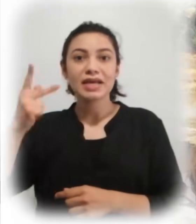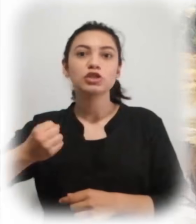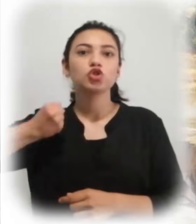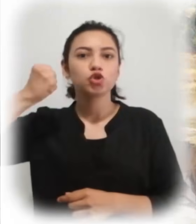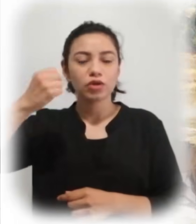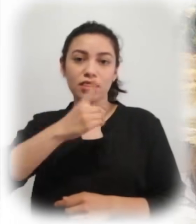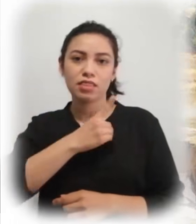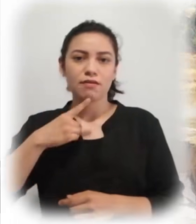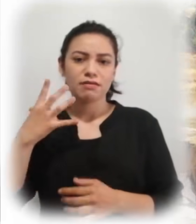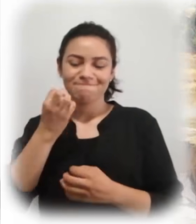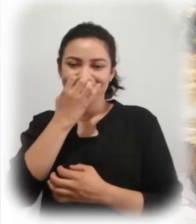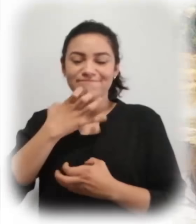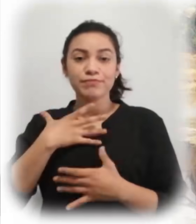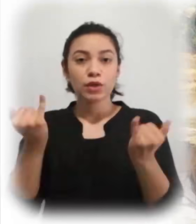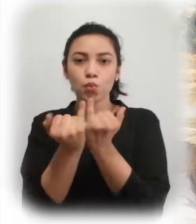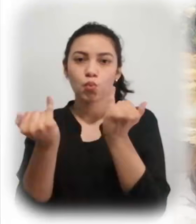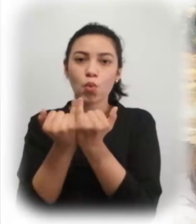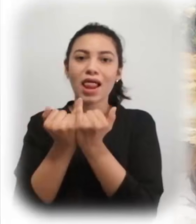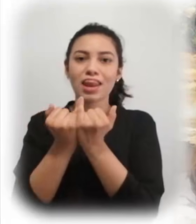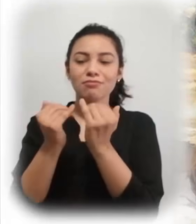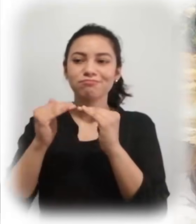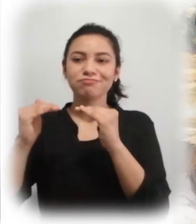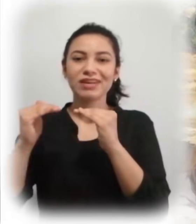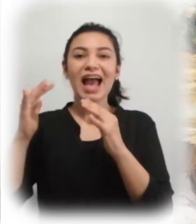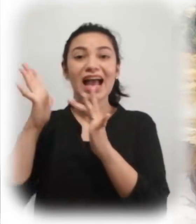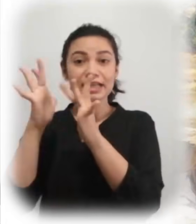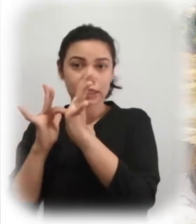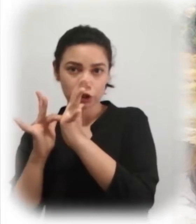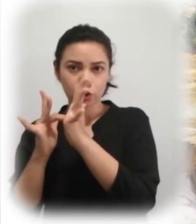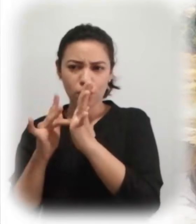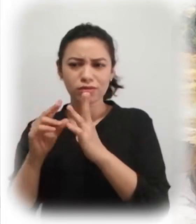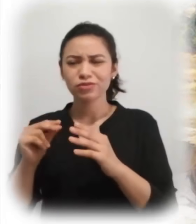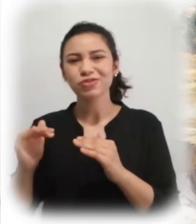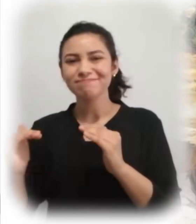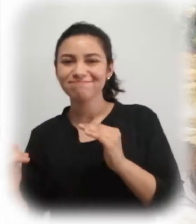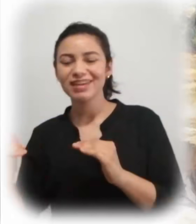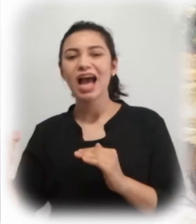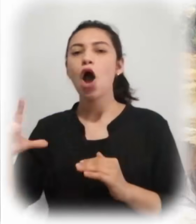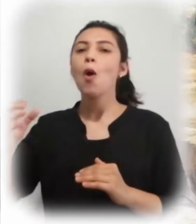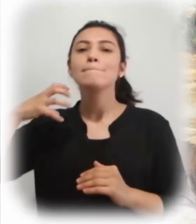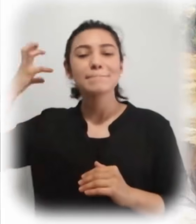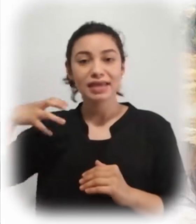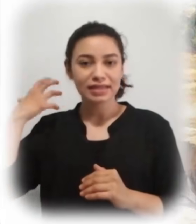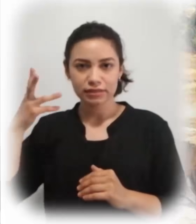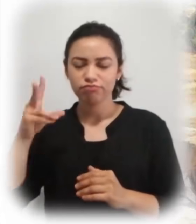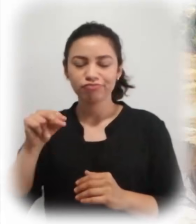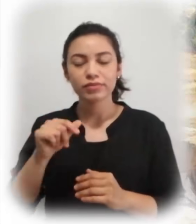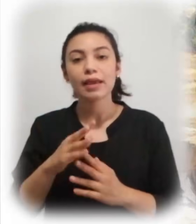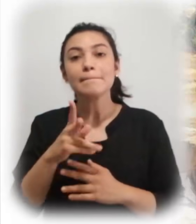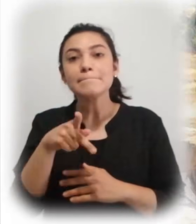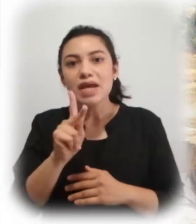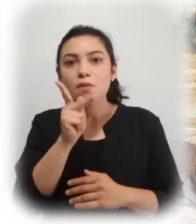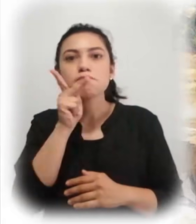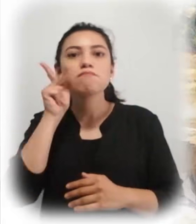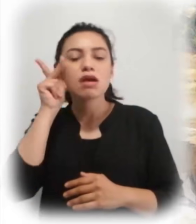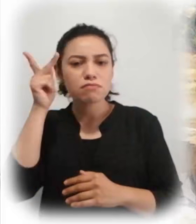olor a las ovejas. Pero el Papa no quita el dedo del renglón y sigue diciendo